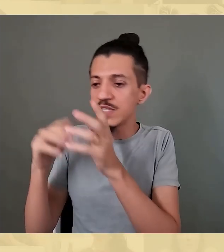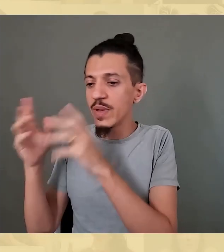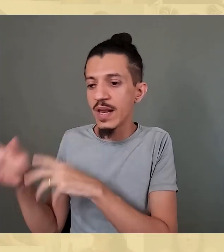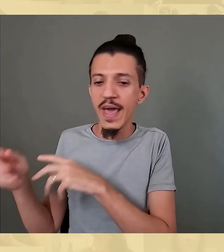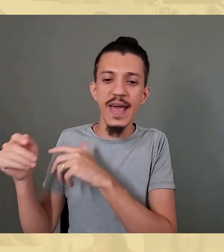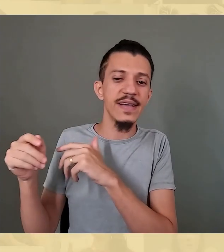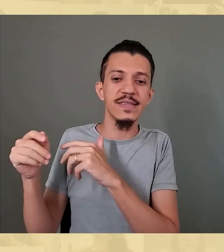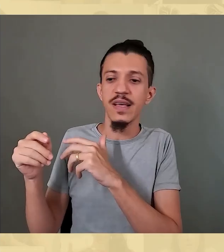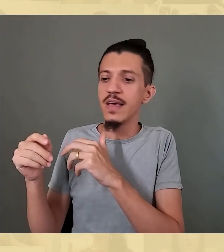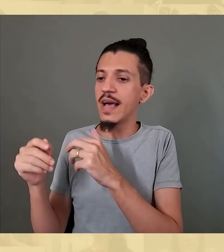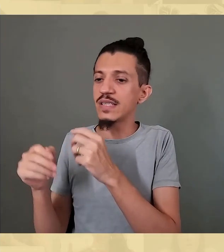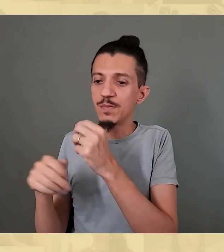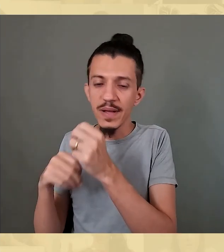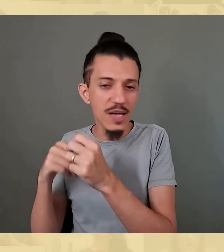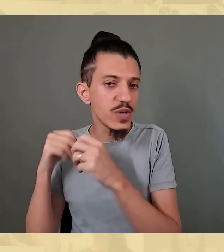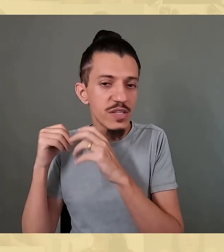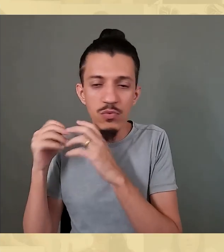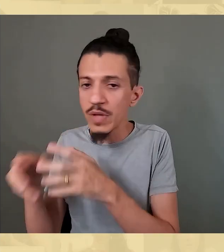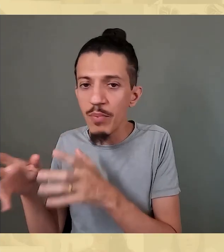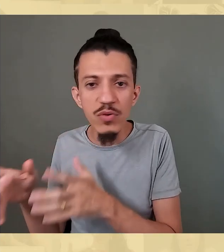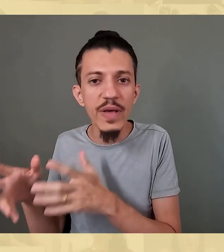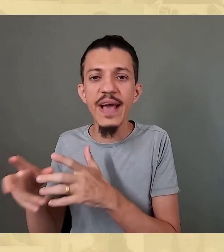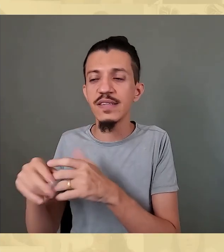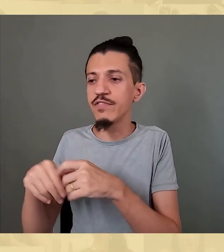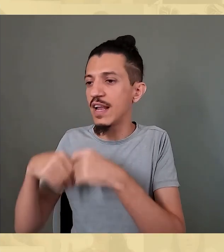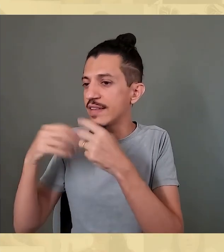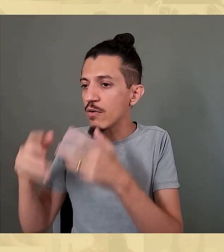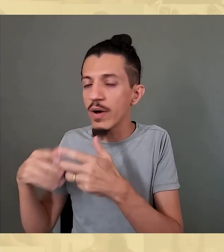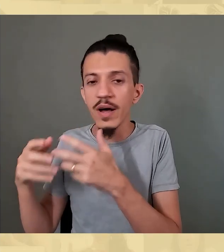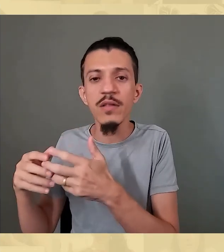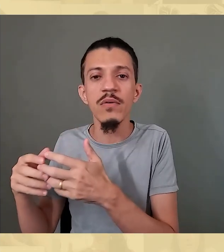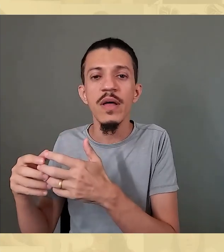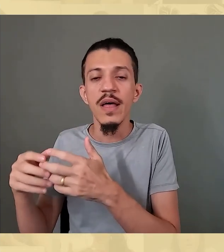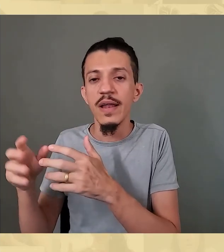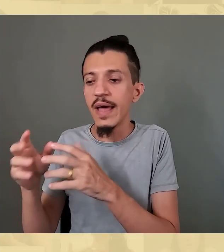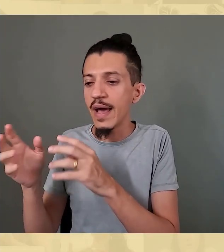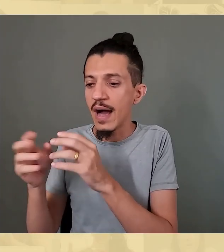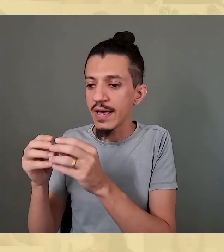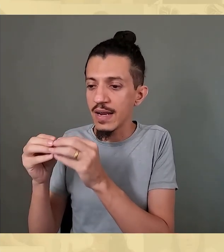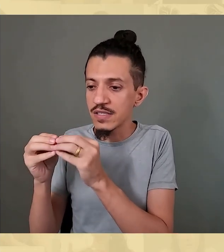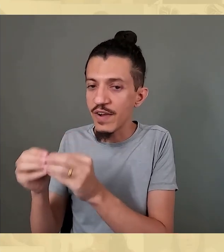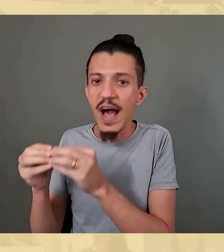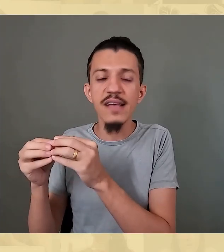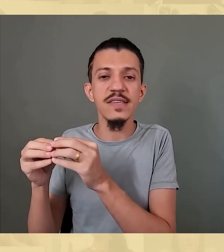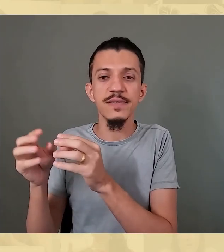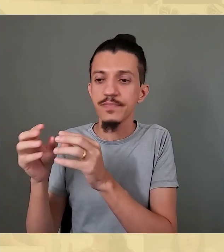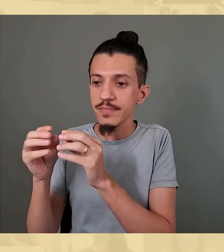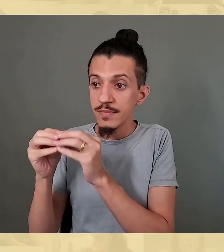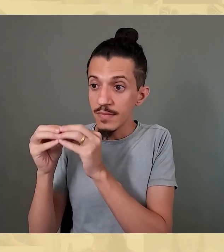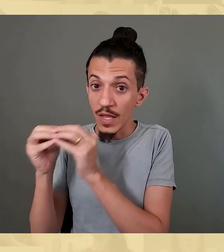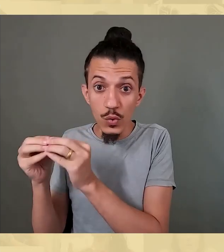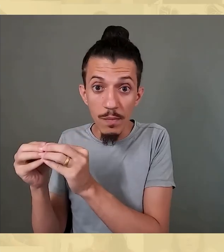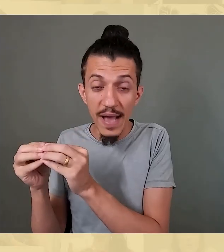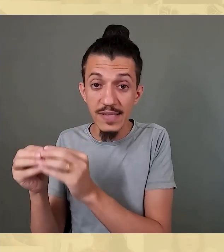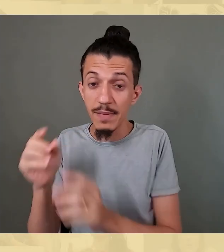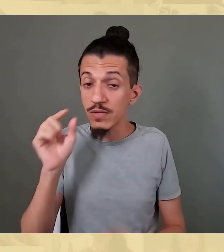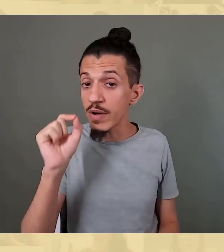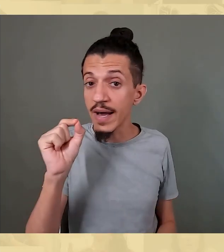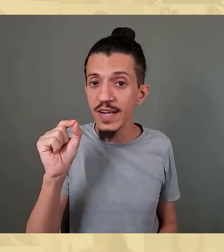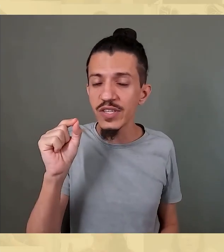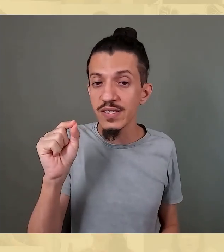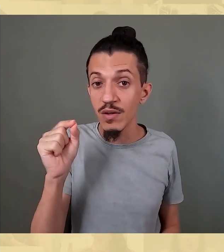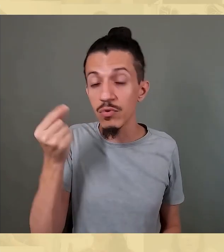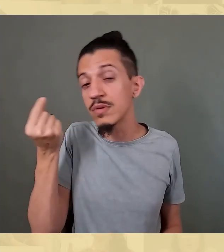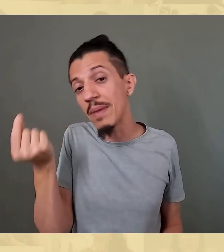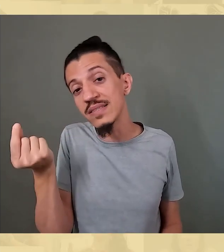português e o inglês, e as explicações são tudo em português, você fica lá decorando, né, aquelas frases e tudo mais. Mas qual que é a